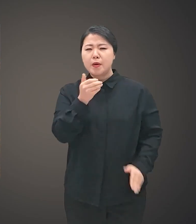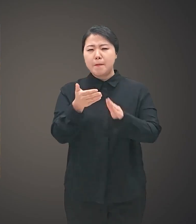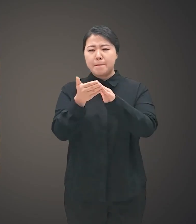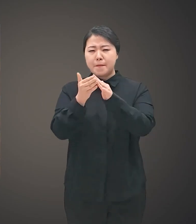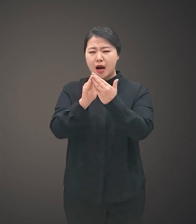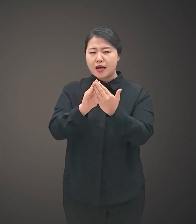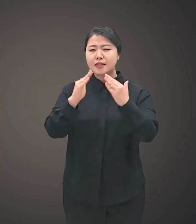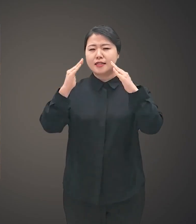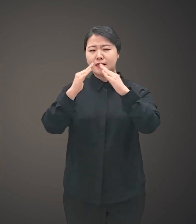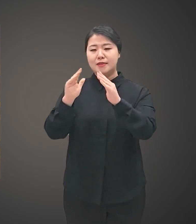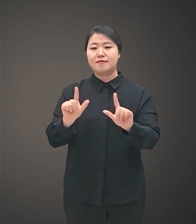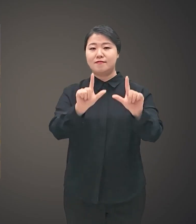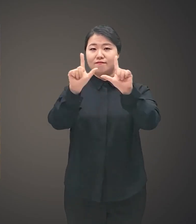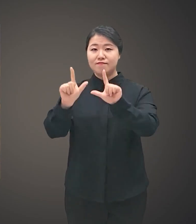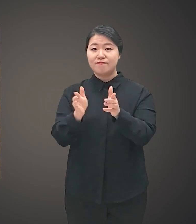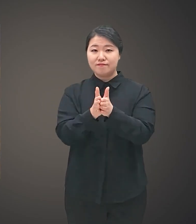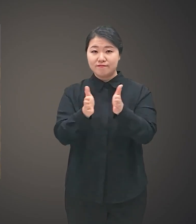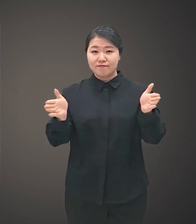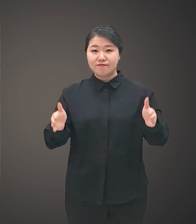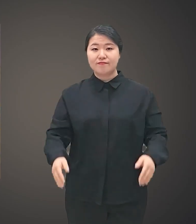피난살이를 시작하게 됩니다.